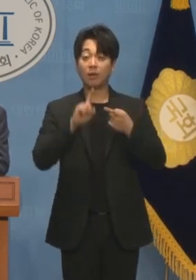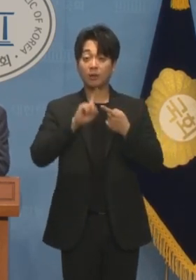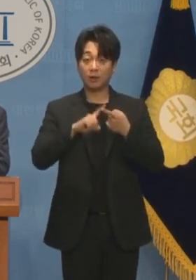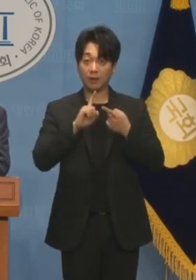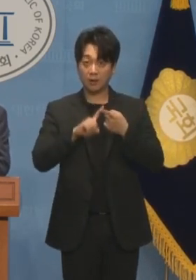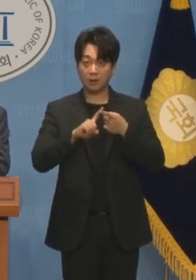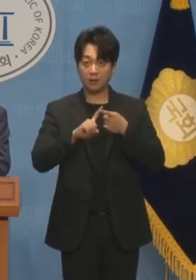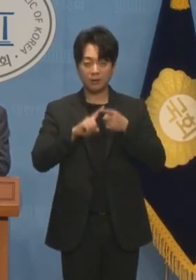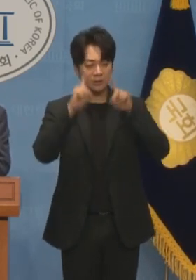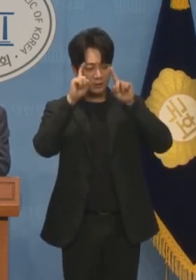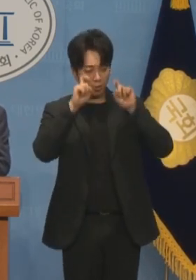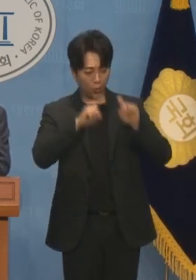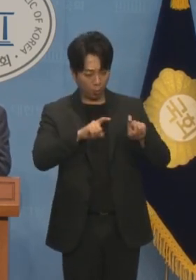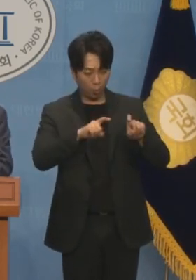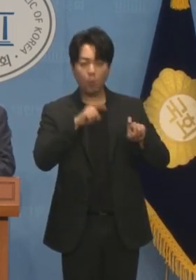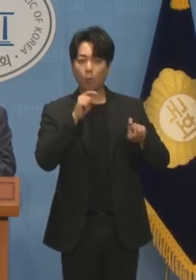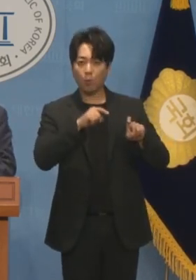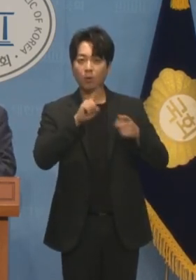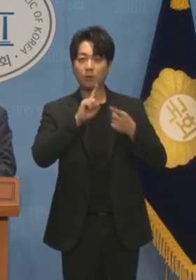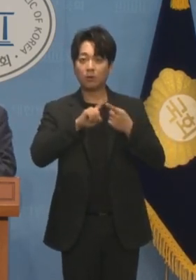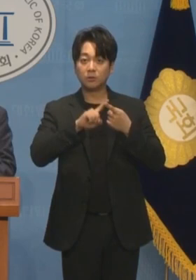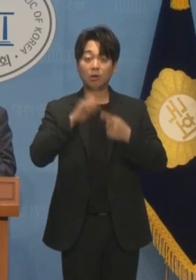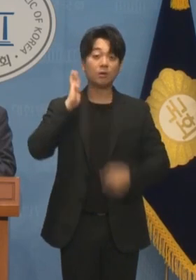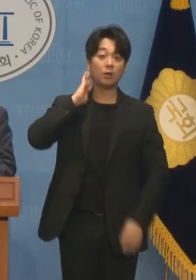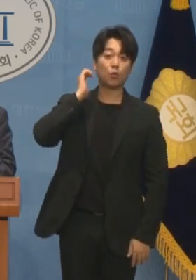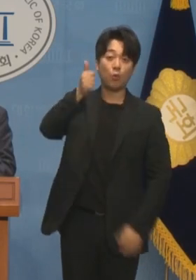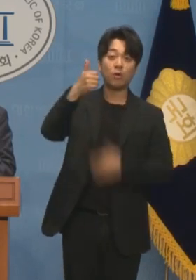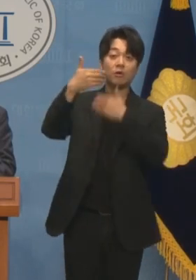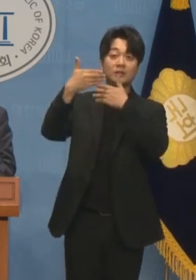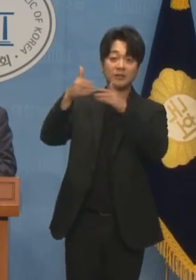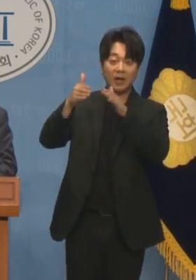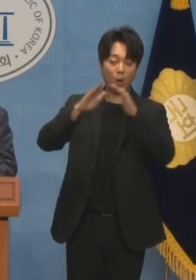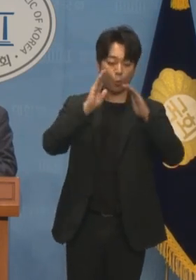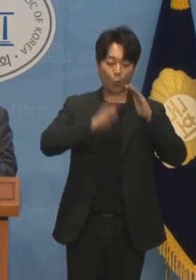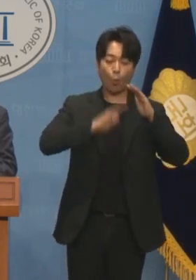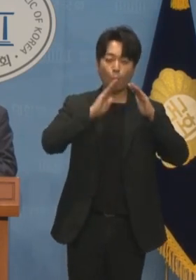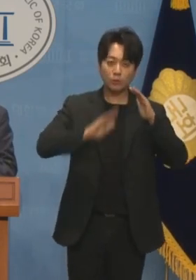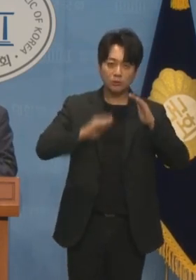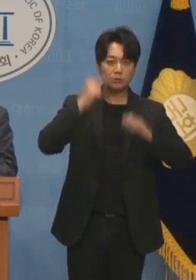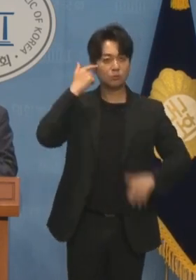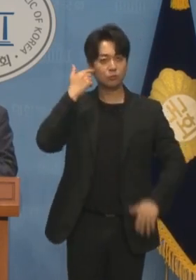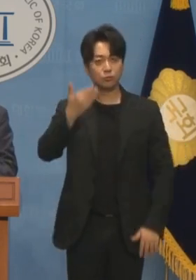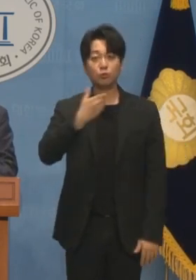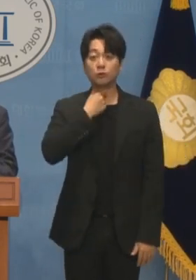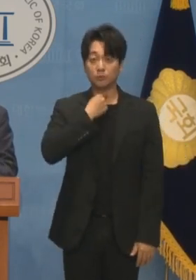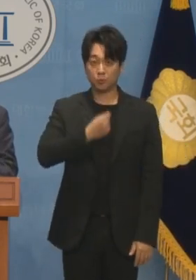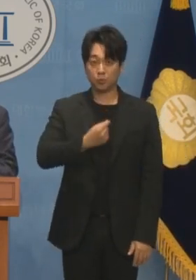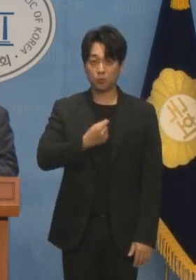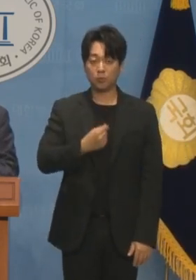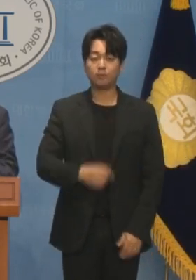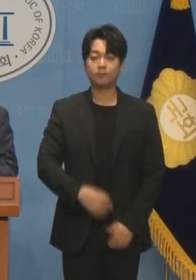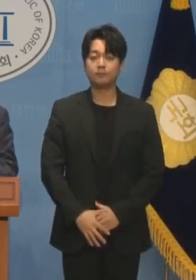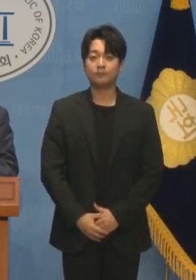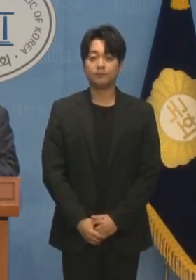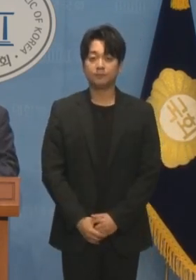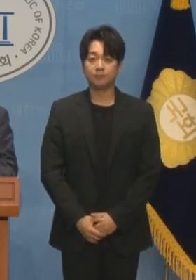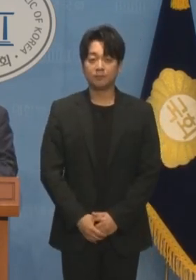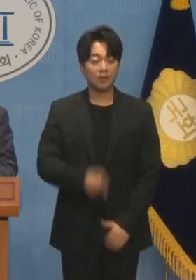의혹을 대통령실에 공식적으로 제기하고 아울러 실체